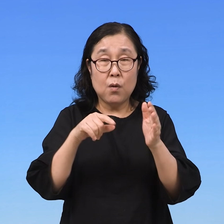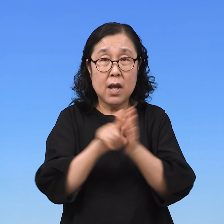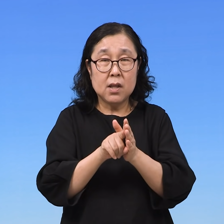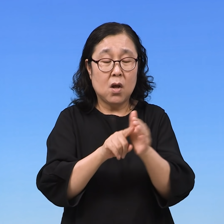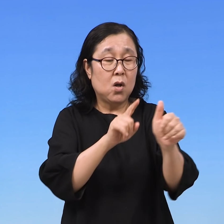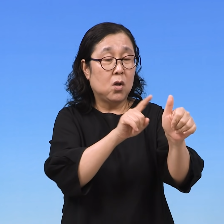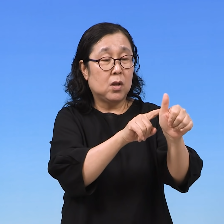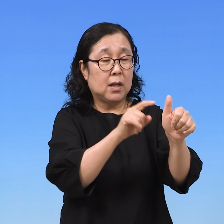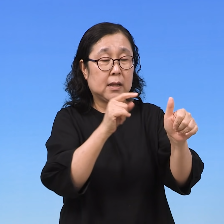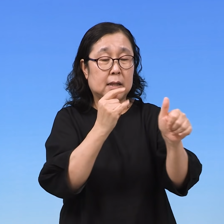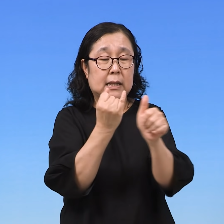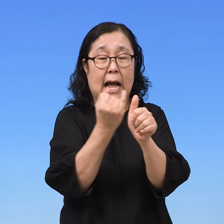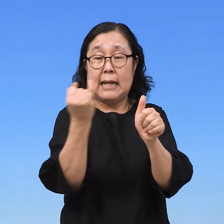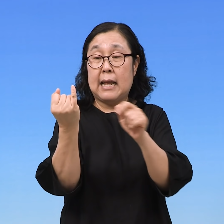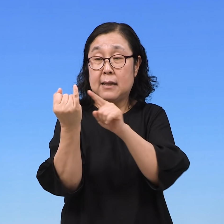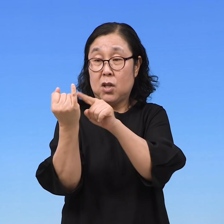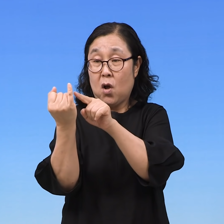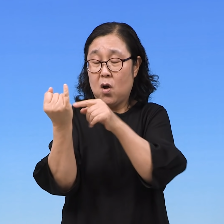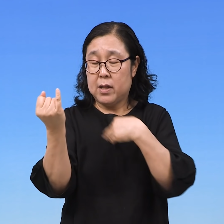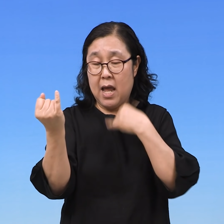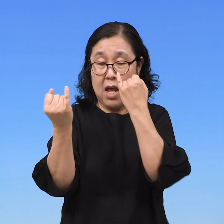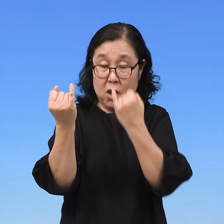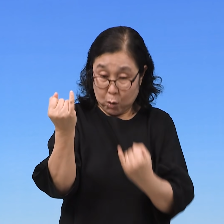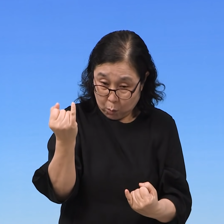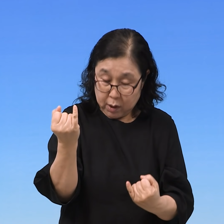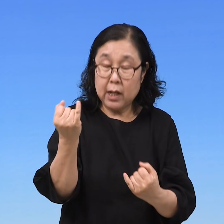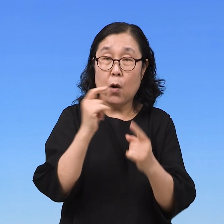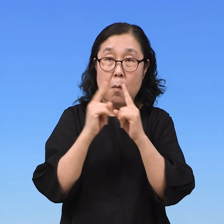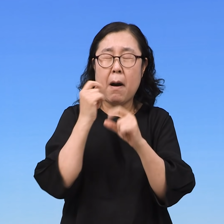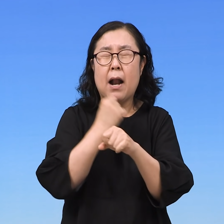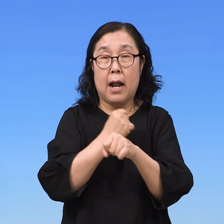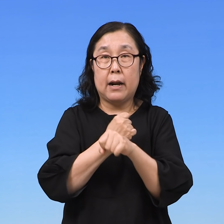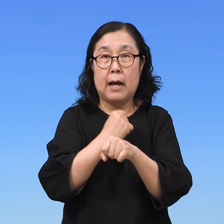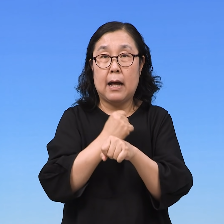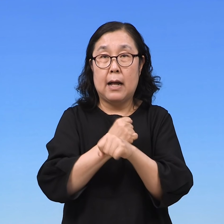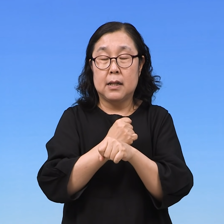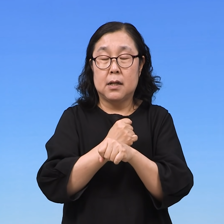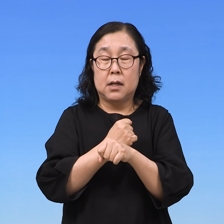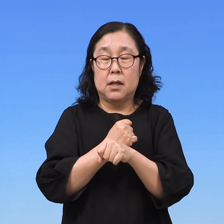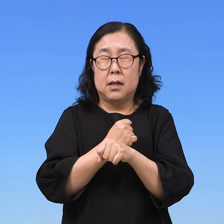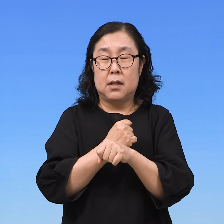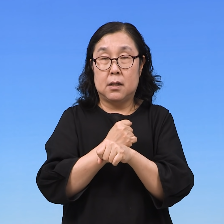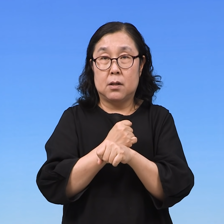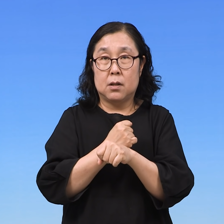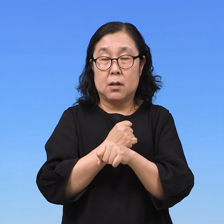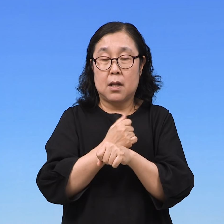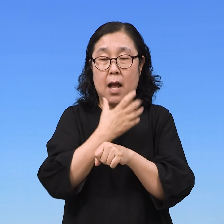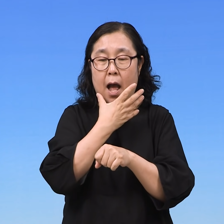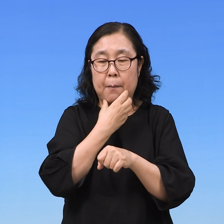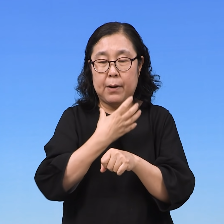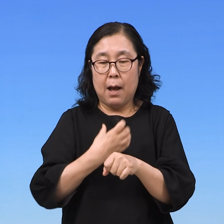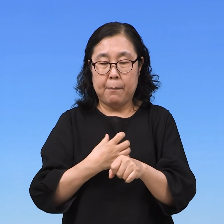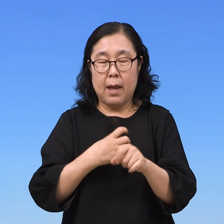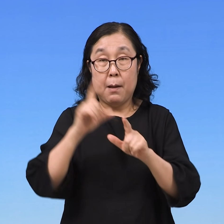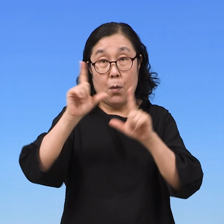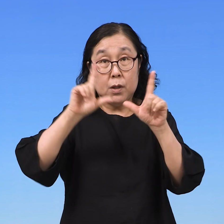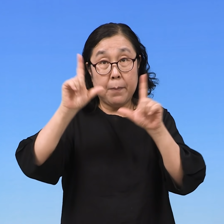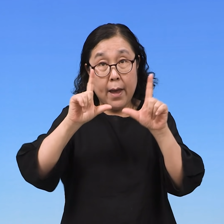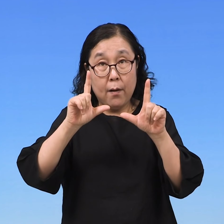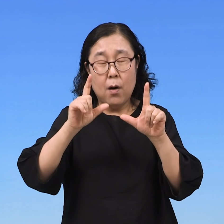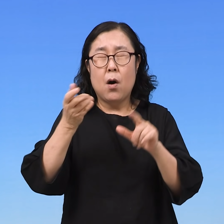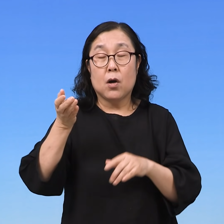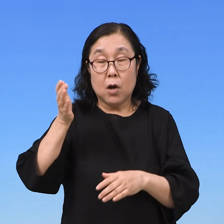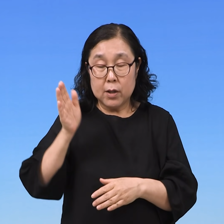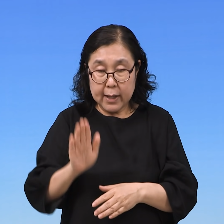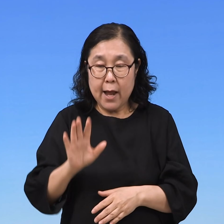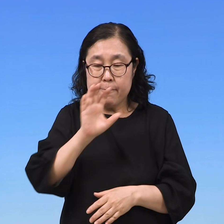아내 보고 너 내 누이라 그래라, 이렇게 미숙했던 게 12장에 나오는 아브라함의 모습인데요, 그런